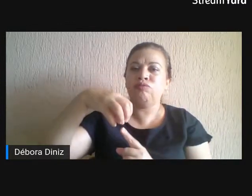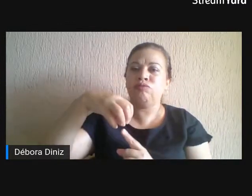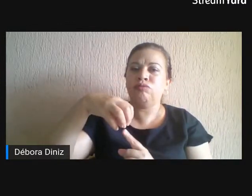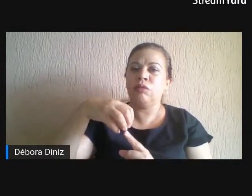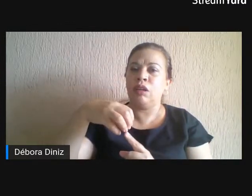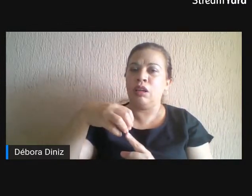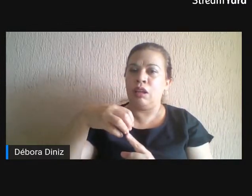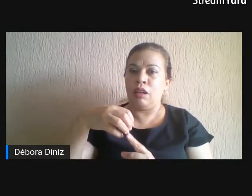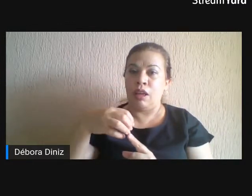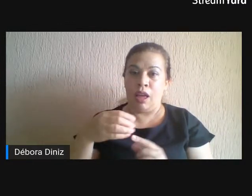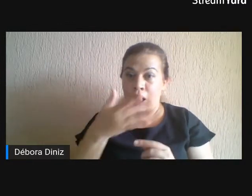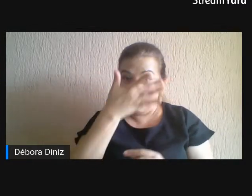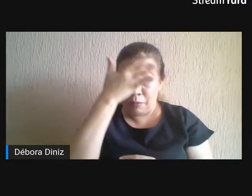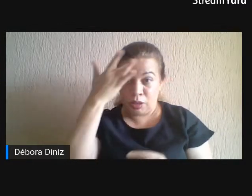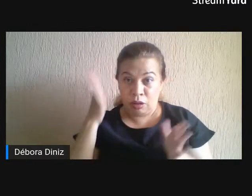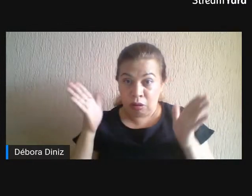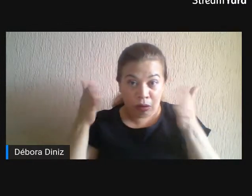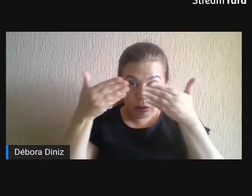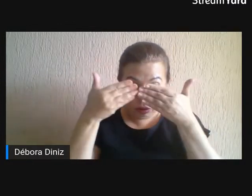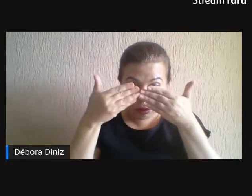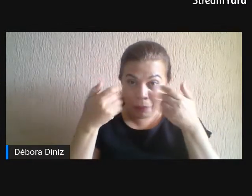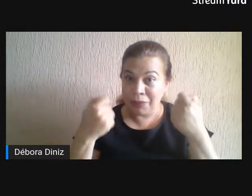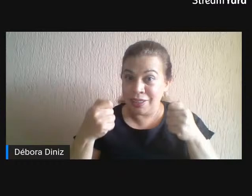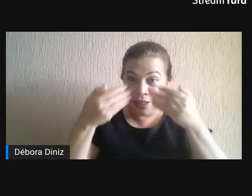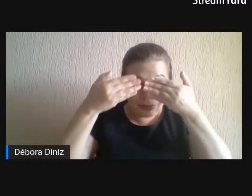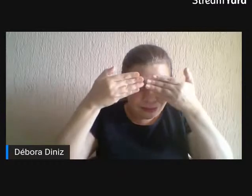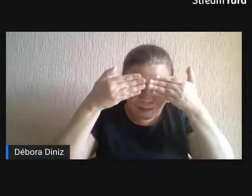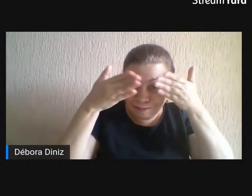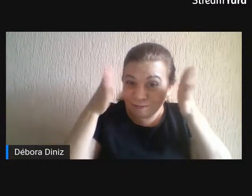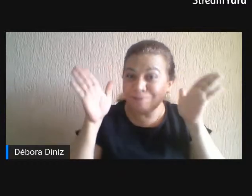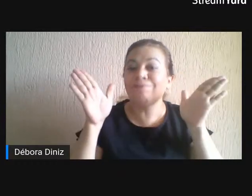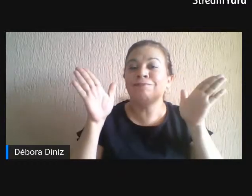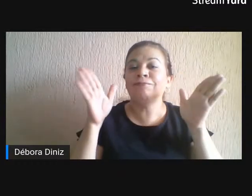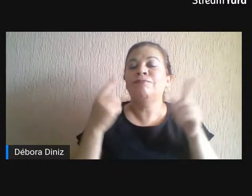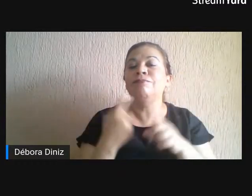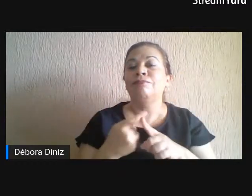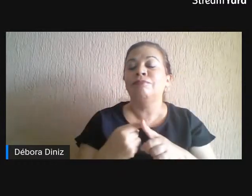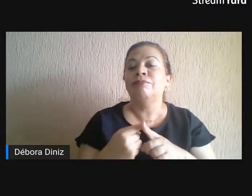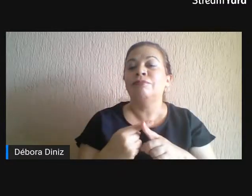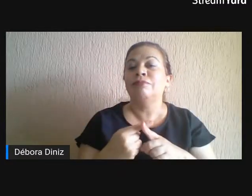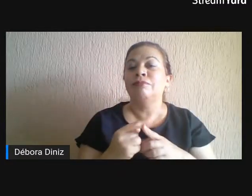nada. Ele tem que ser aberto, porque